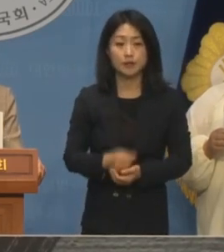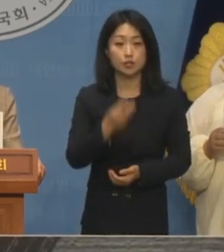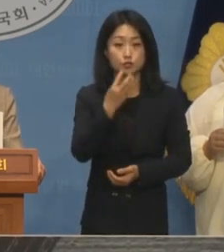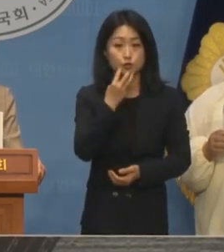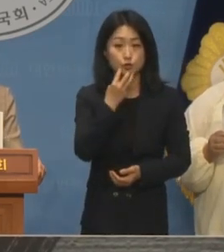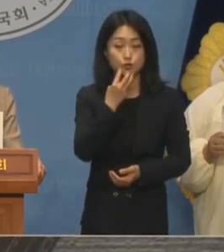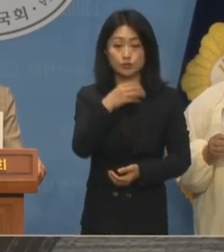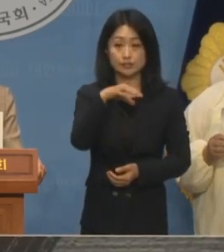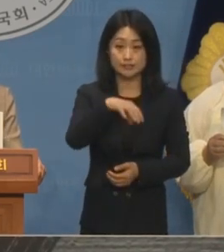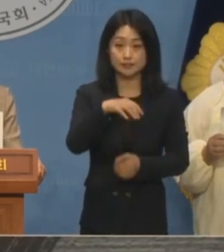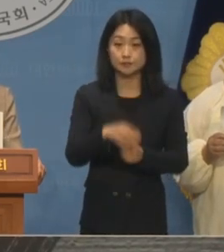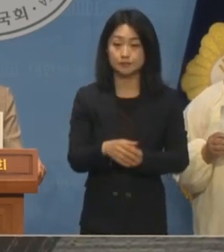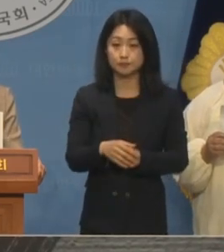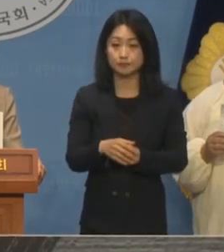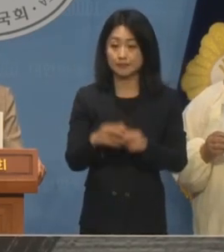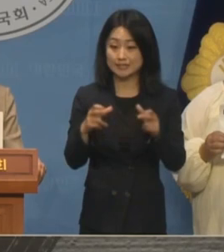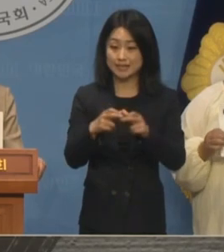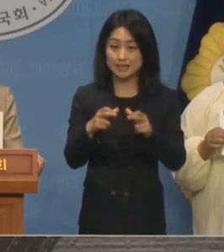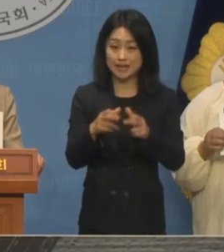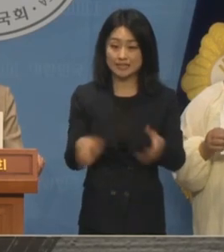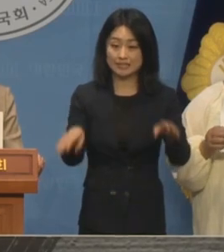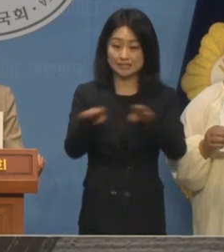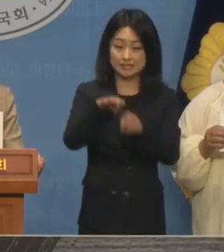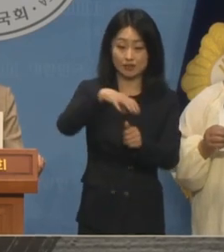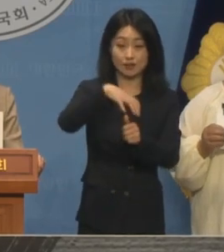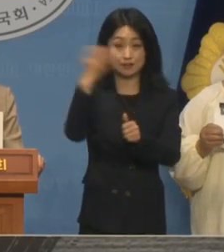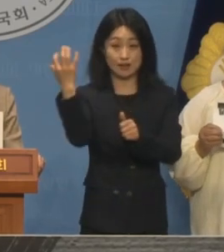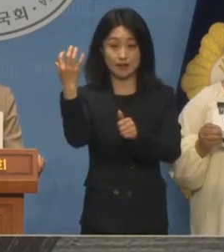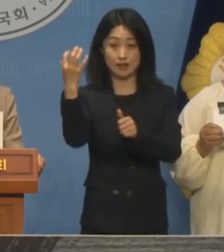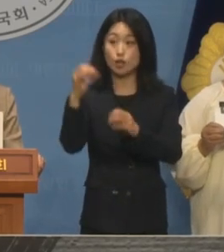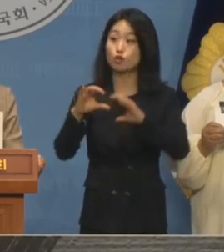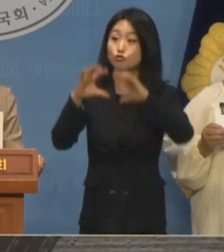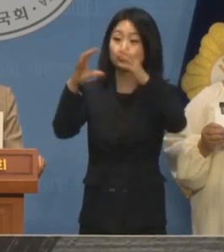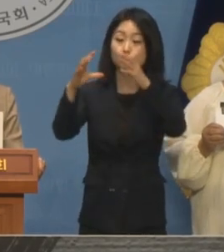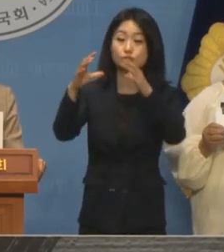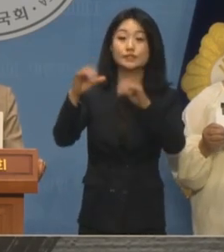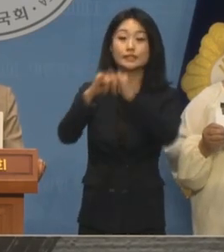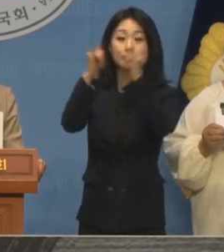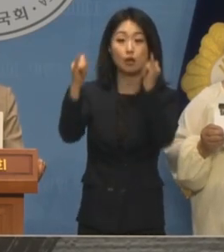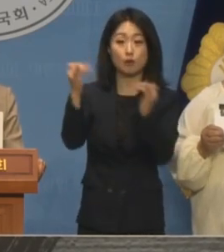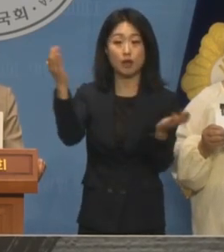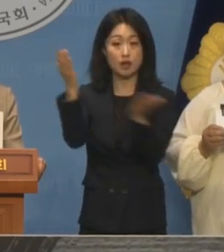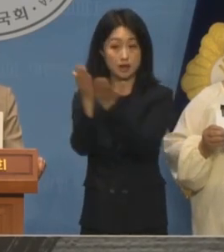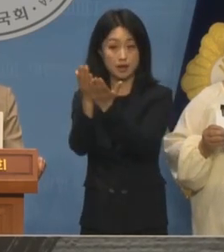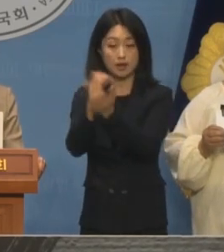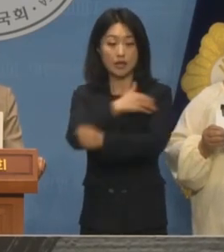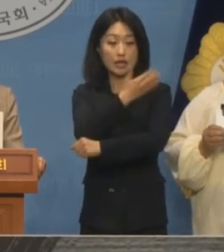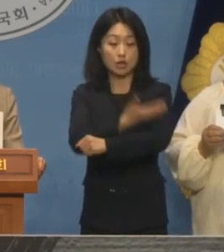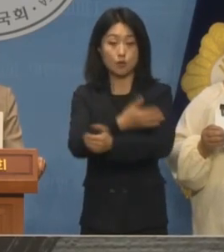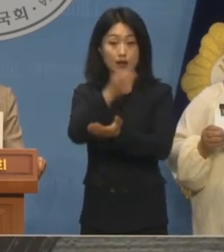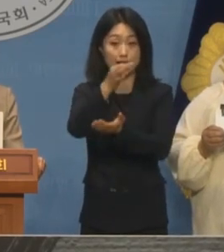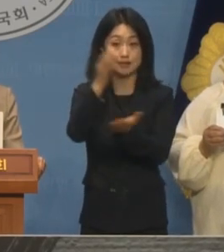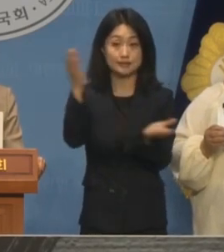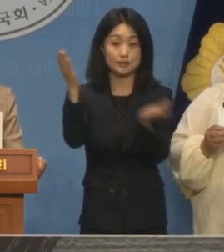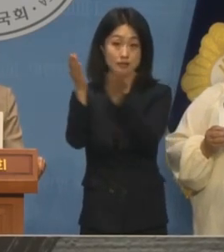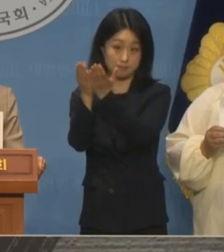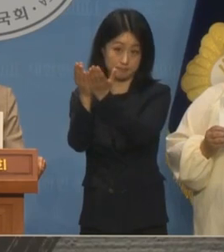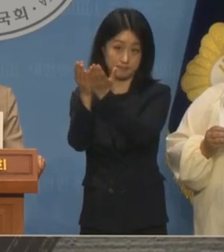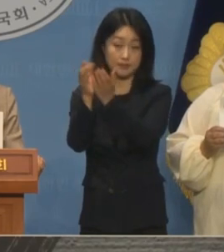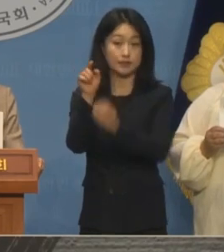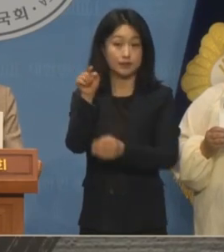서울시 탈시설 지원조례 폐지는 국제사회의 요구와 인권가치의